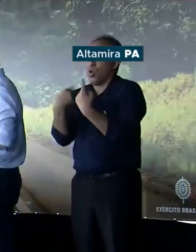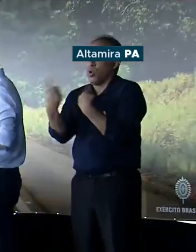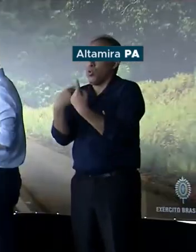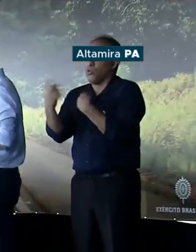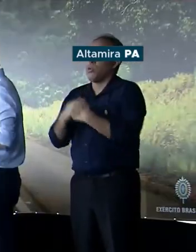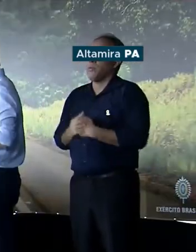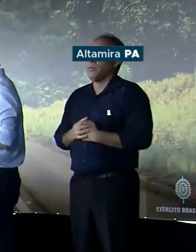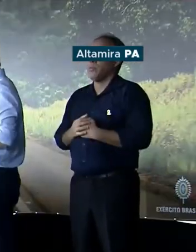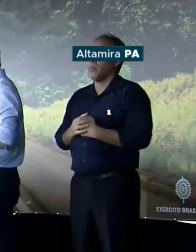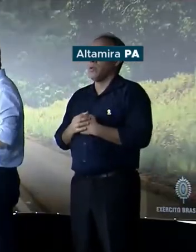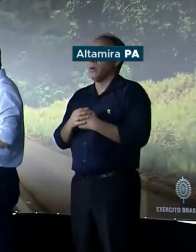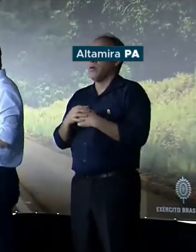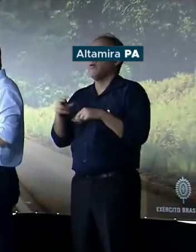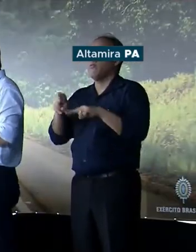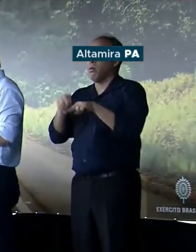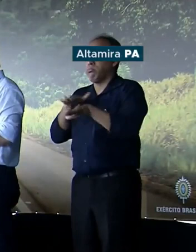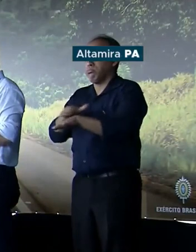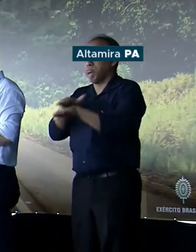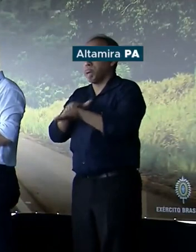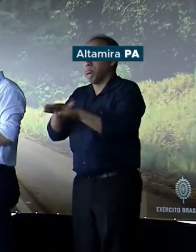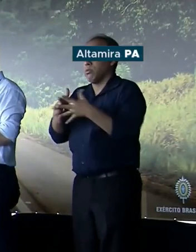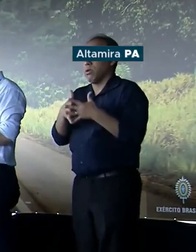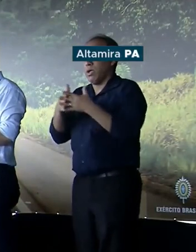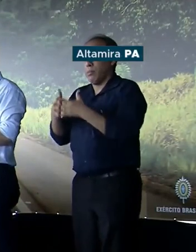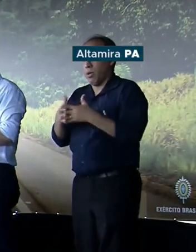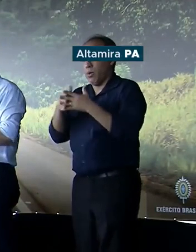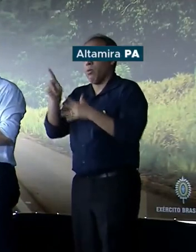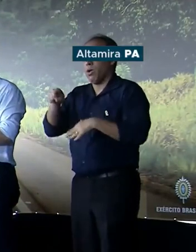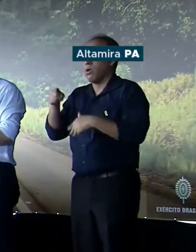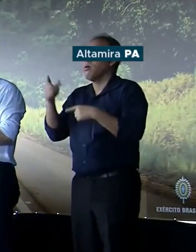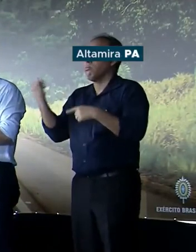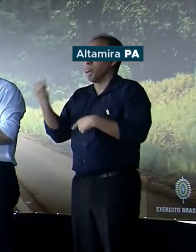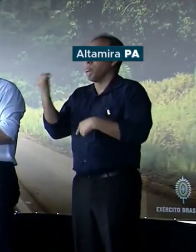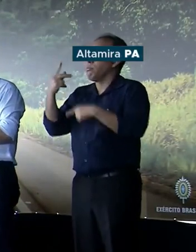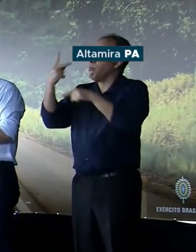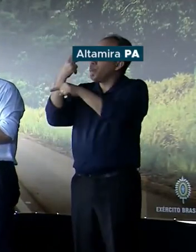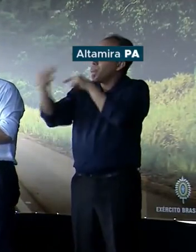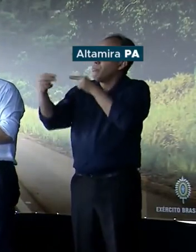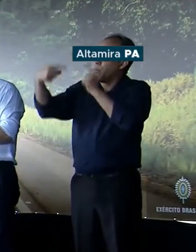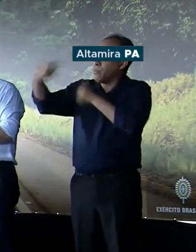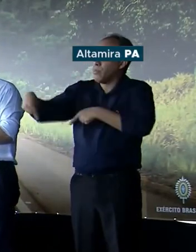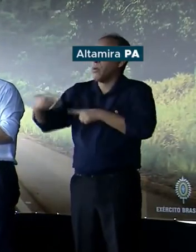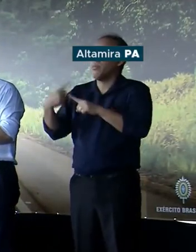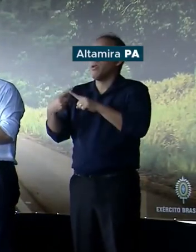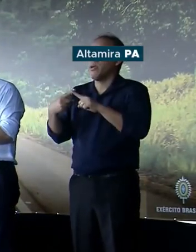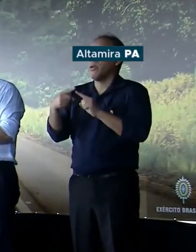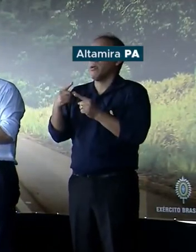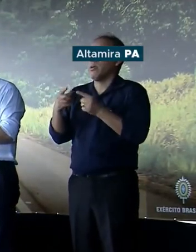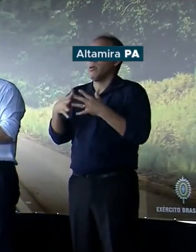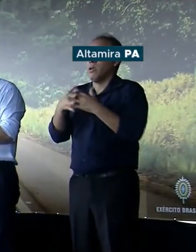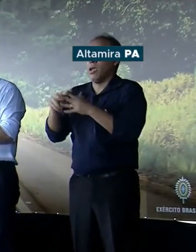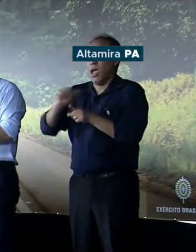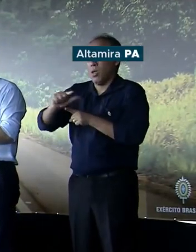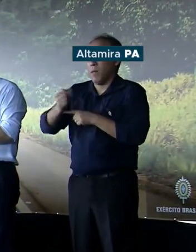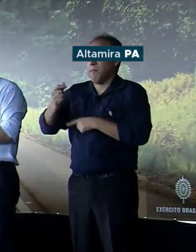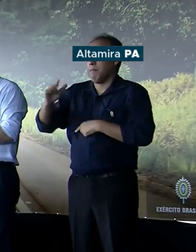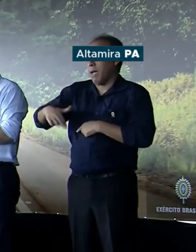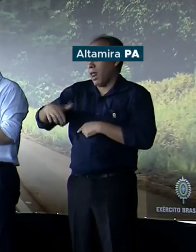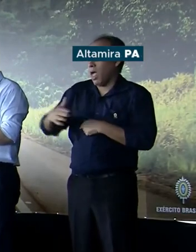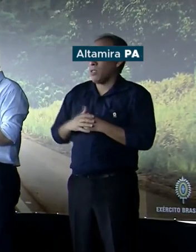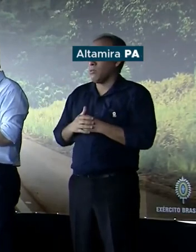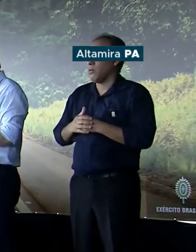Isso representa um passo enorme para a competitividade, porque um frete mais barato, ele permite